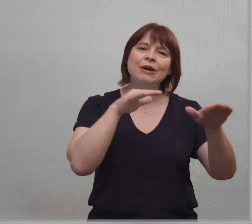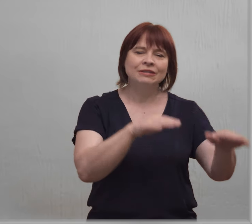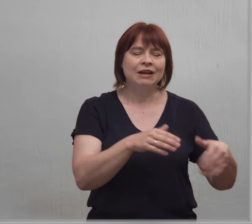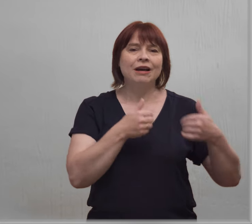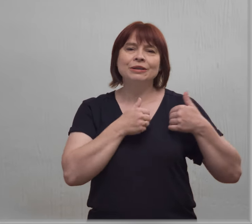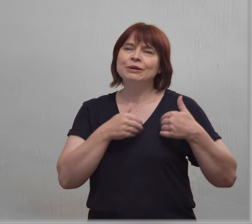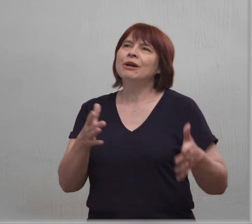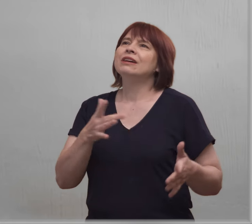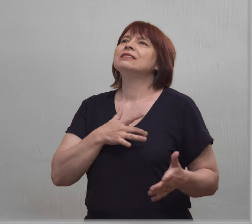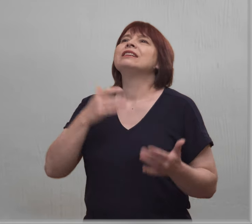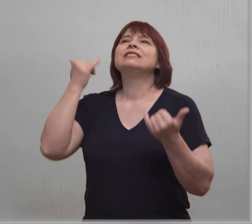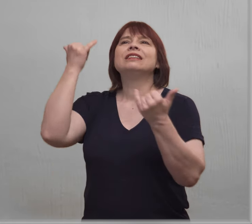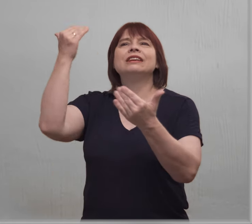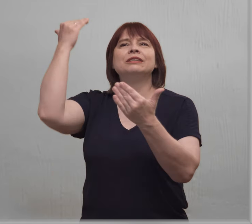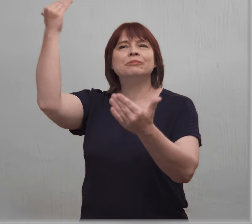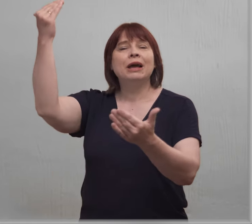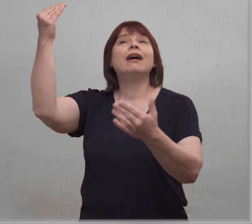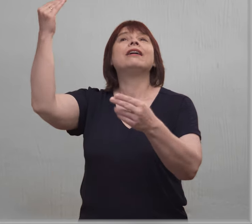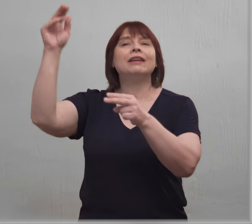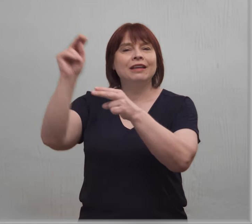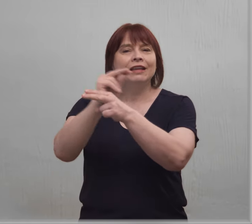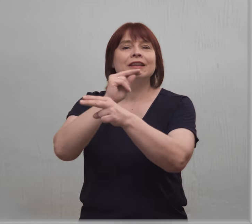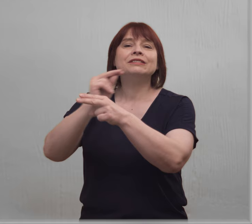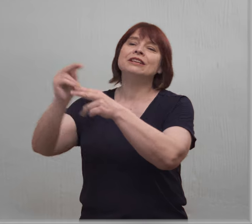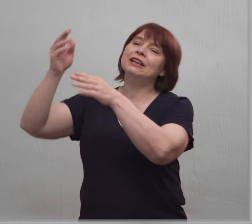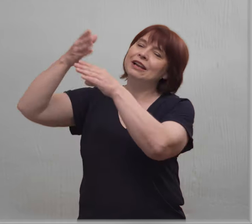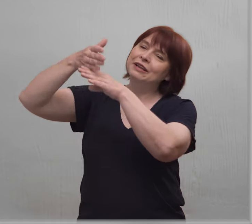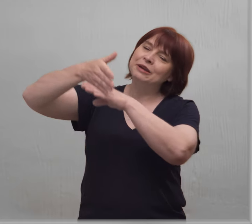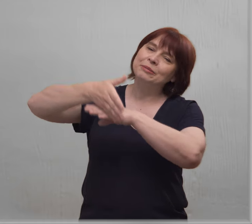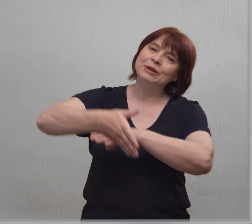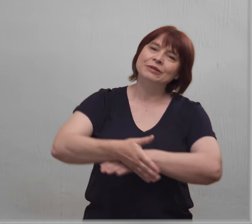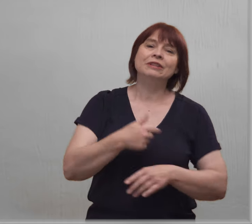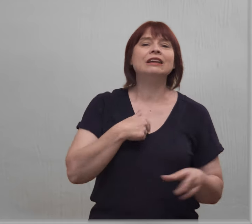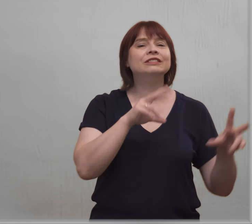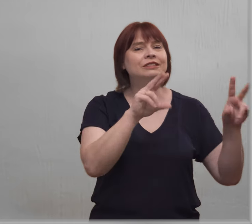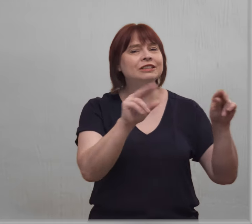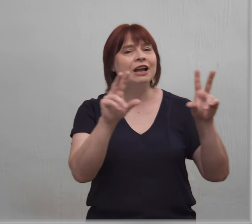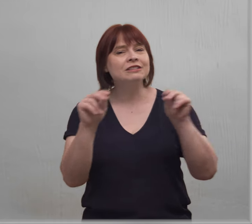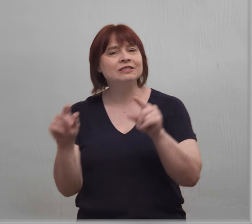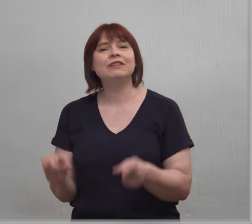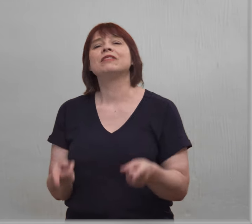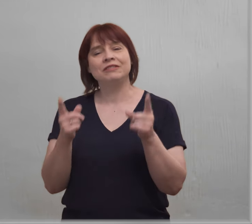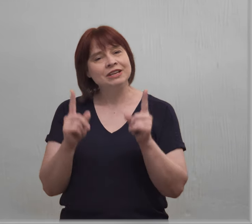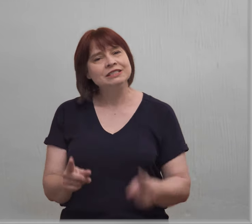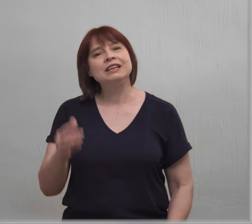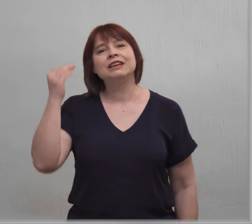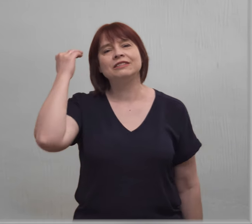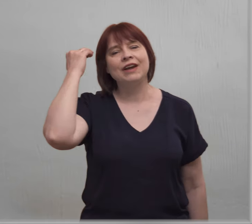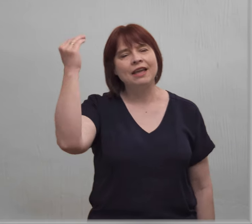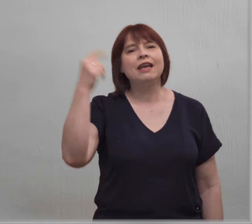сердце для тебя, и исцеление придет. Я счастлив в